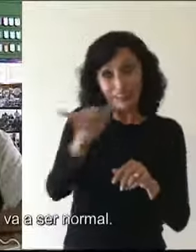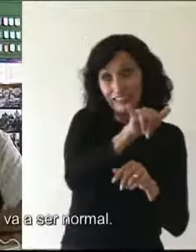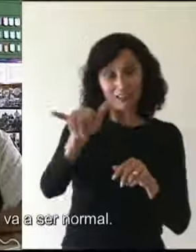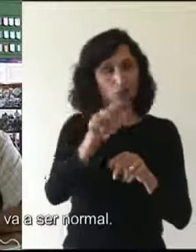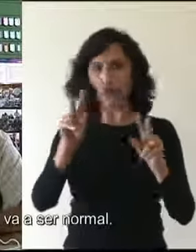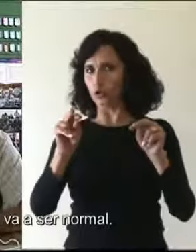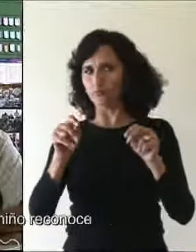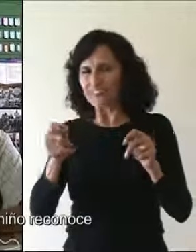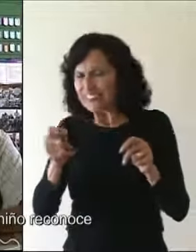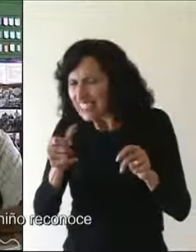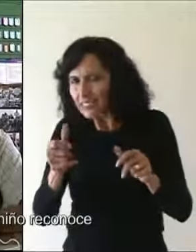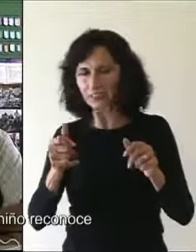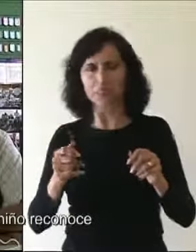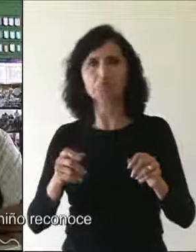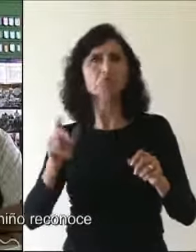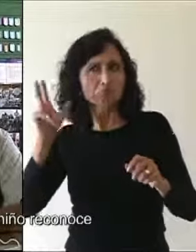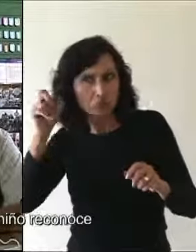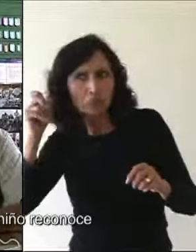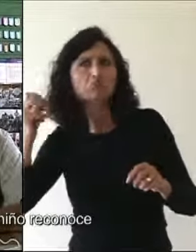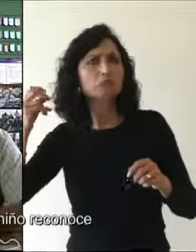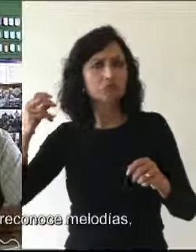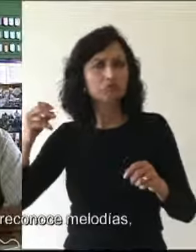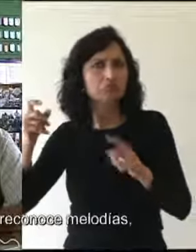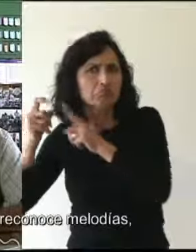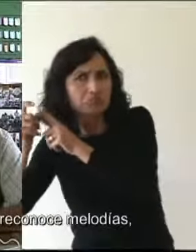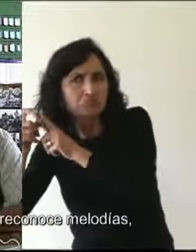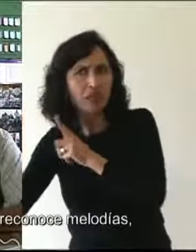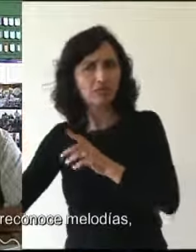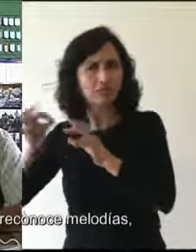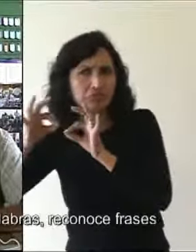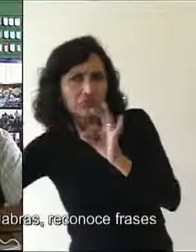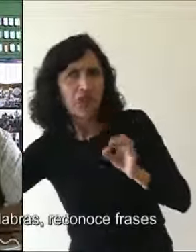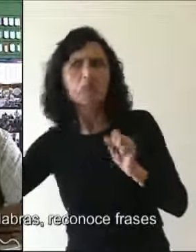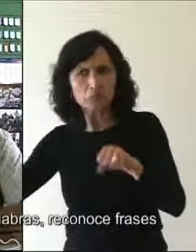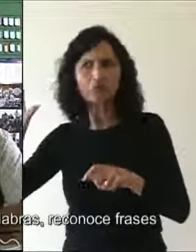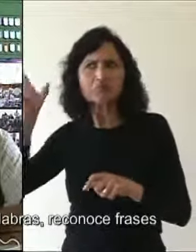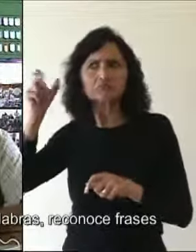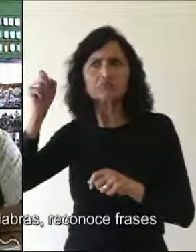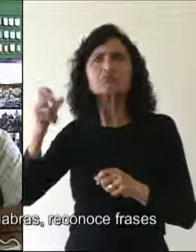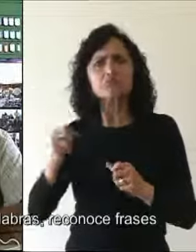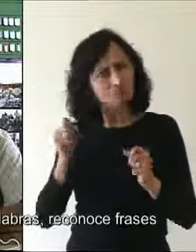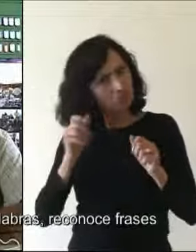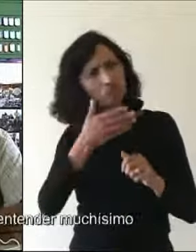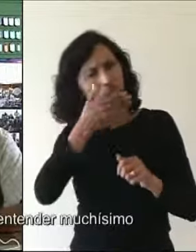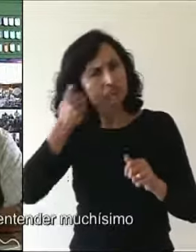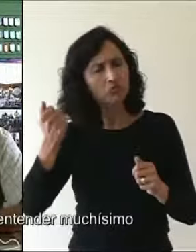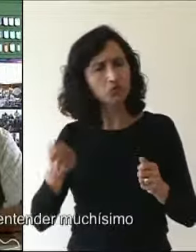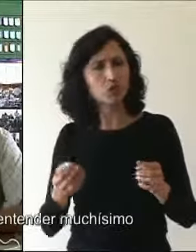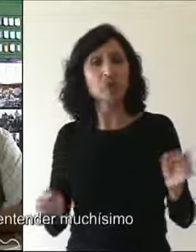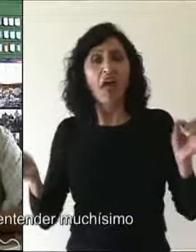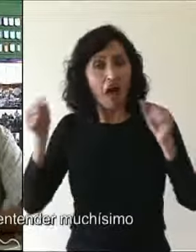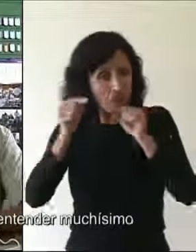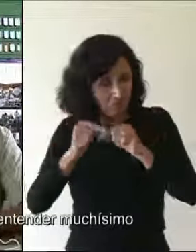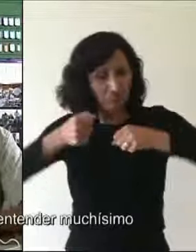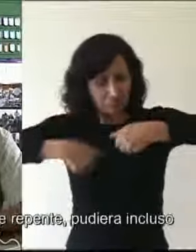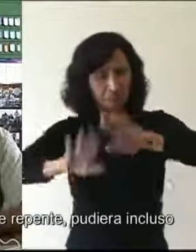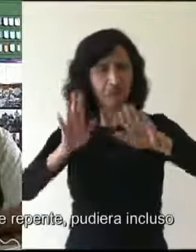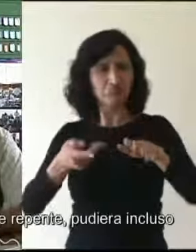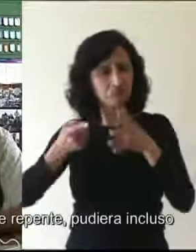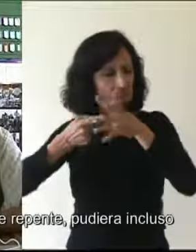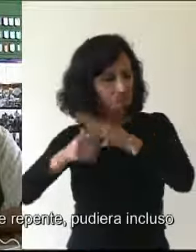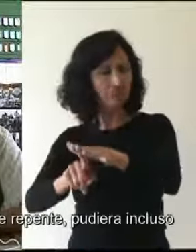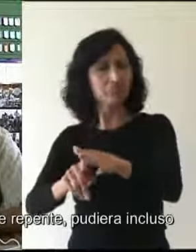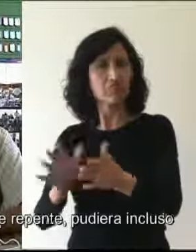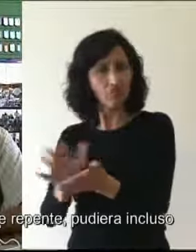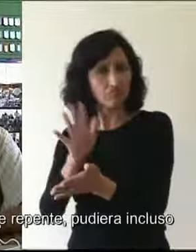normal, nunca va a ser normal. El niño reconoce sonidos, reconoce melodías, reconoce palabras, reconoce frases y puede entender muchísimo,